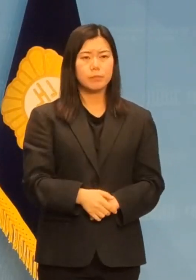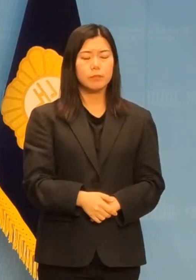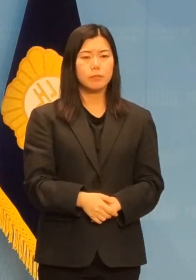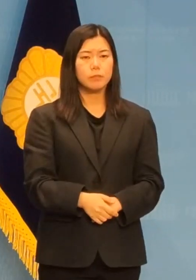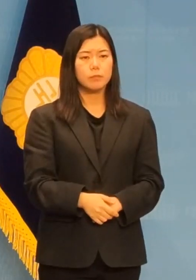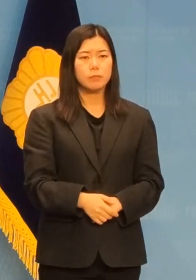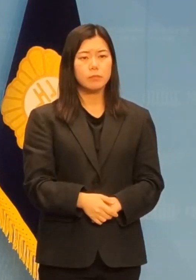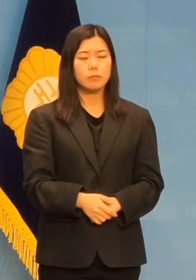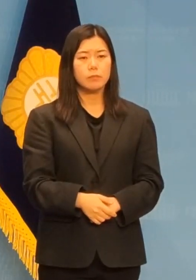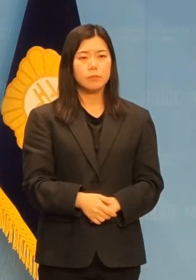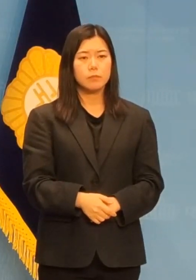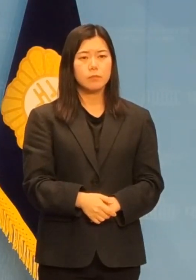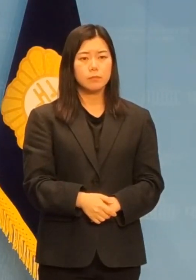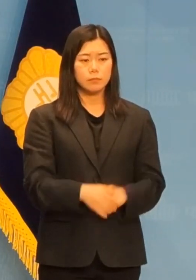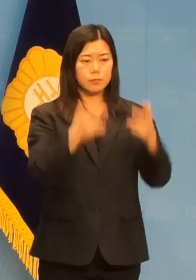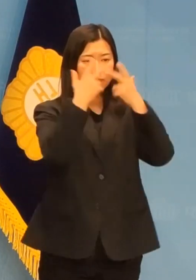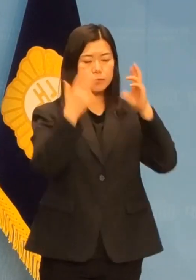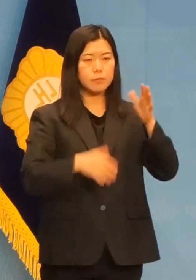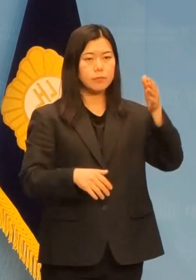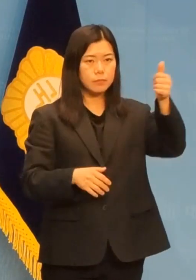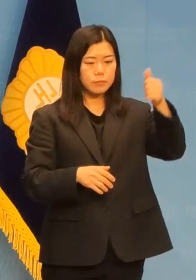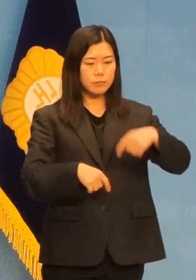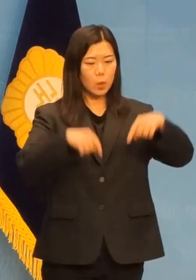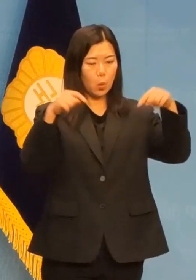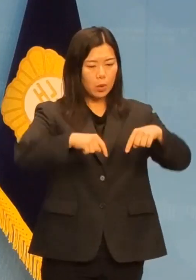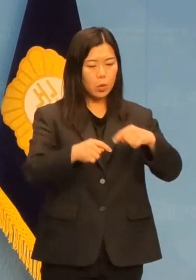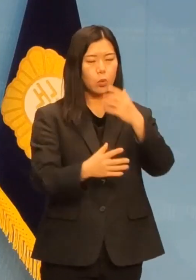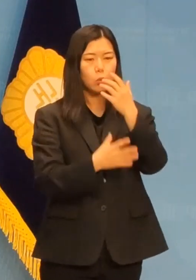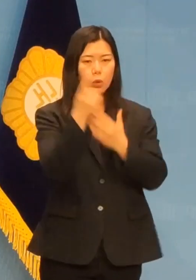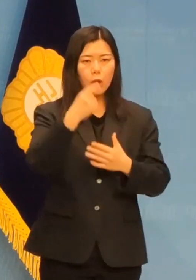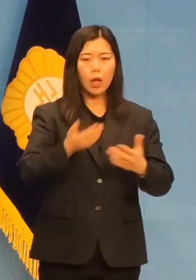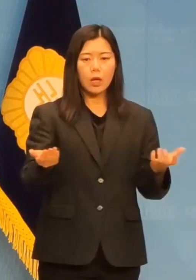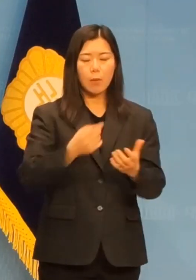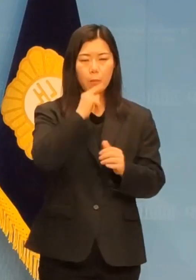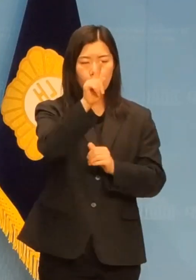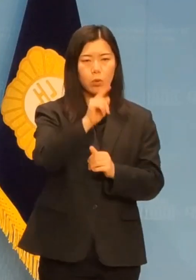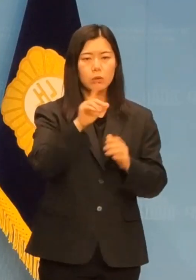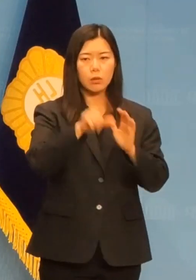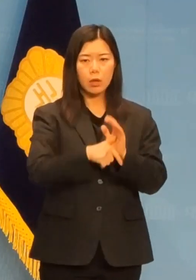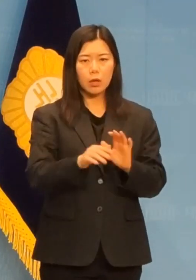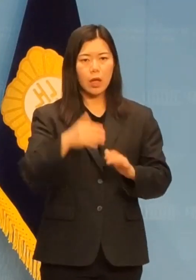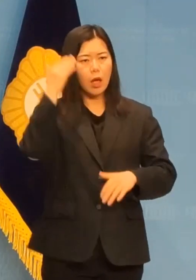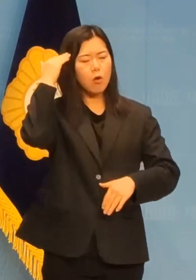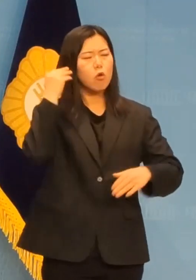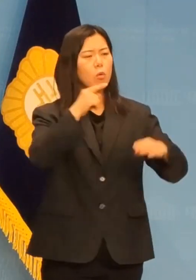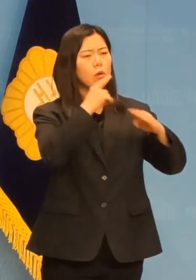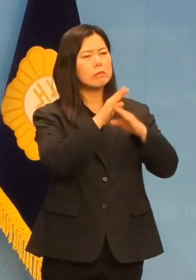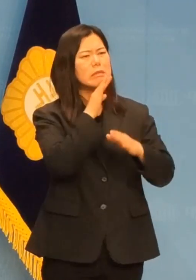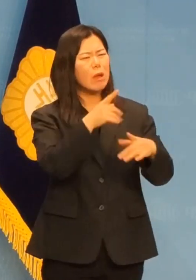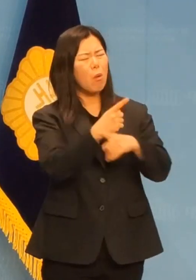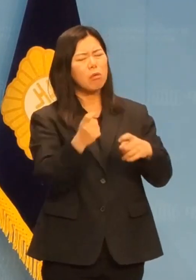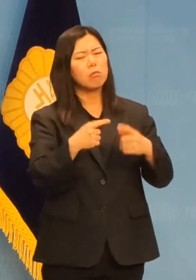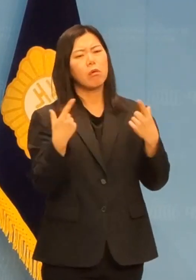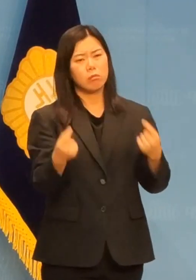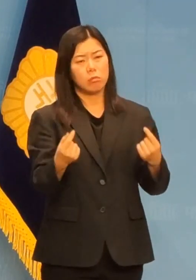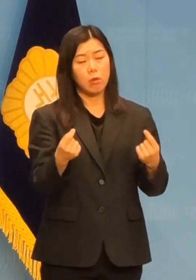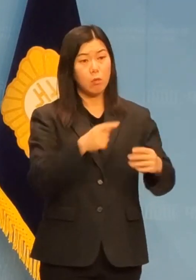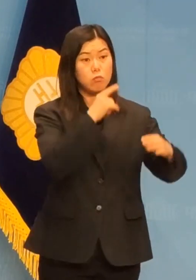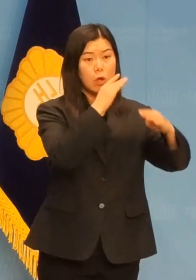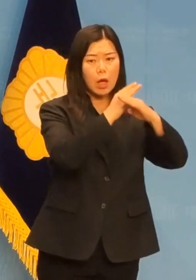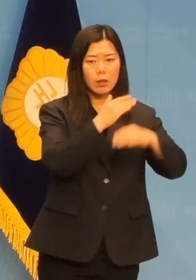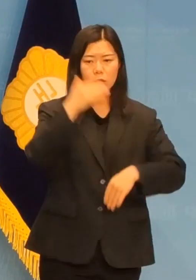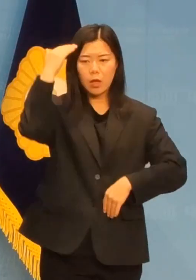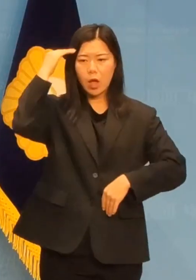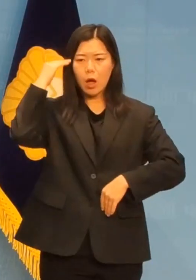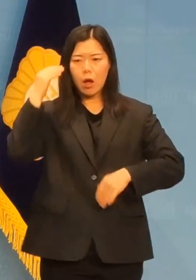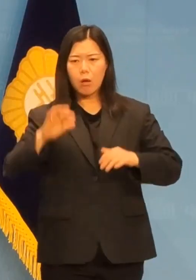실정입니다. 이재명 대통령은 외교 통일 업무보고에서 남북이 진짜 원수가 된 것 같다, 북한은 남한이 북침하지